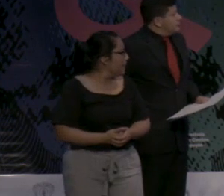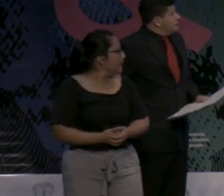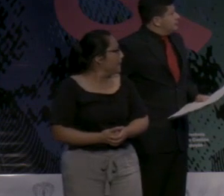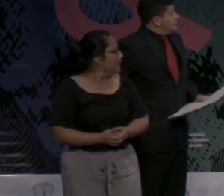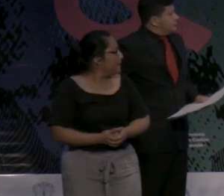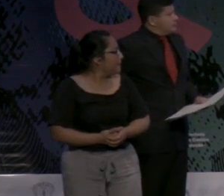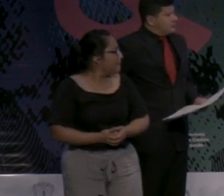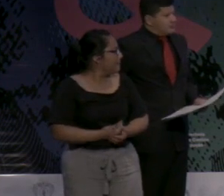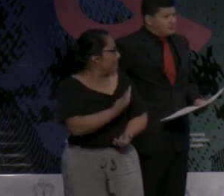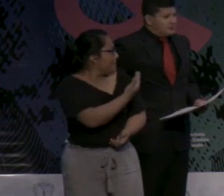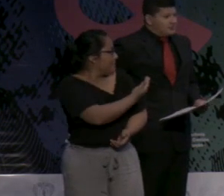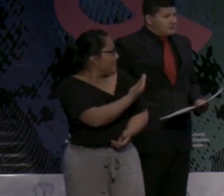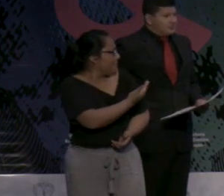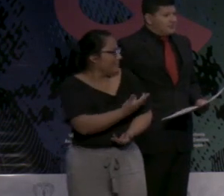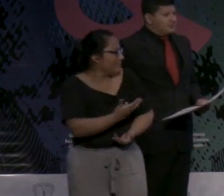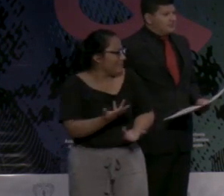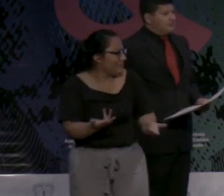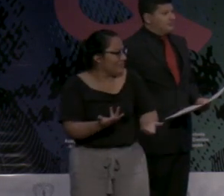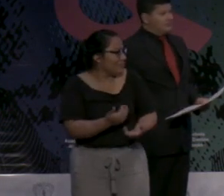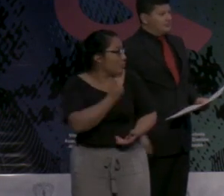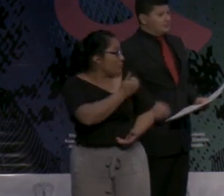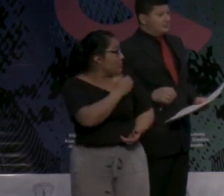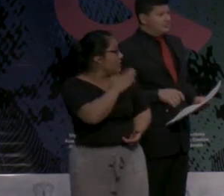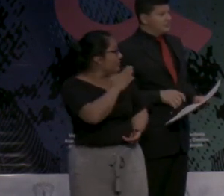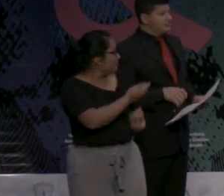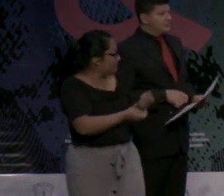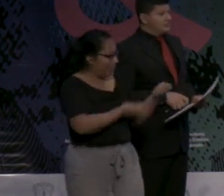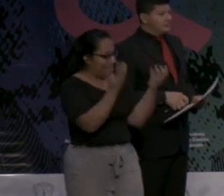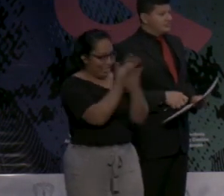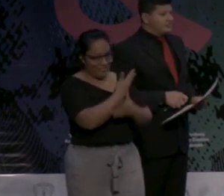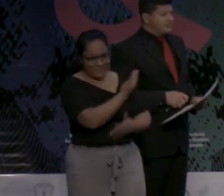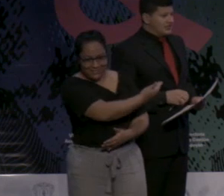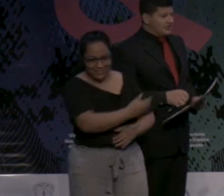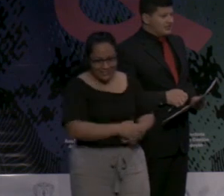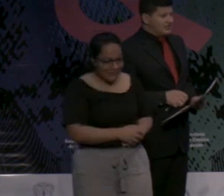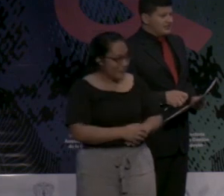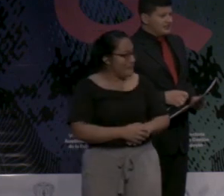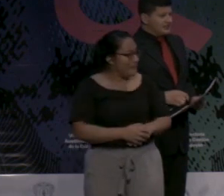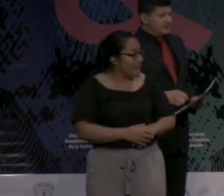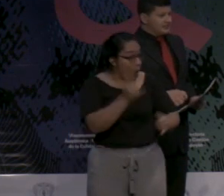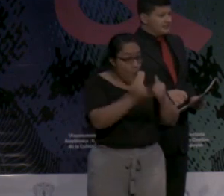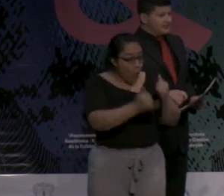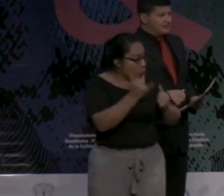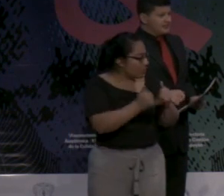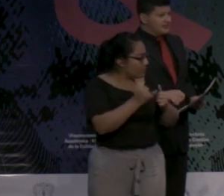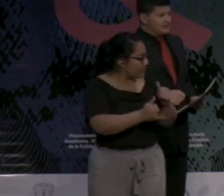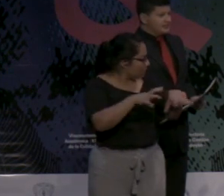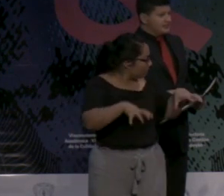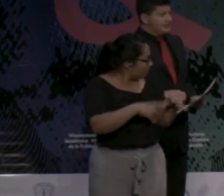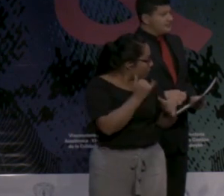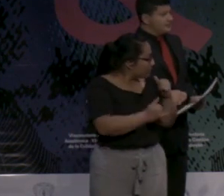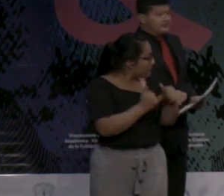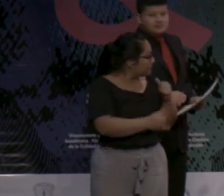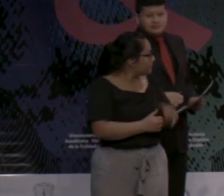les alquila las batas para entrar a los laboratorios de medicina cuando se les queda, les vende guantes a los estudiantes de medicina.